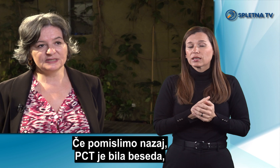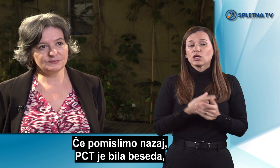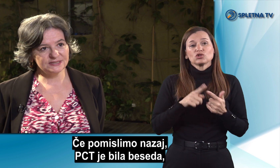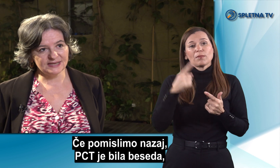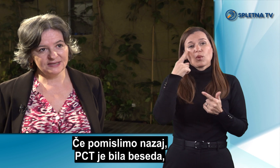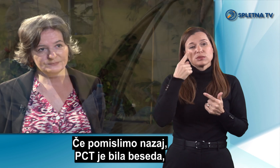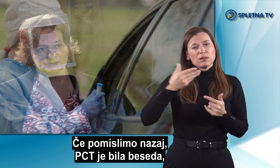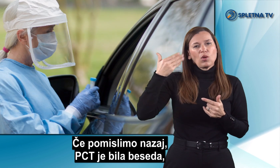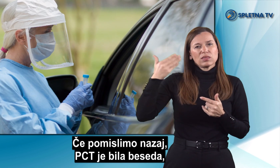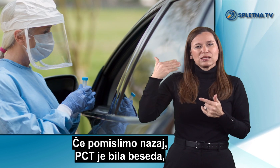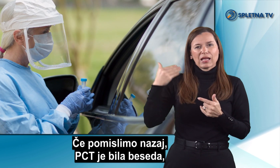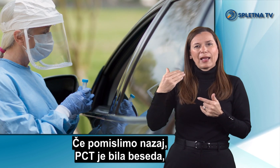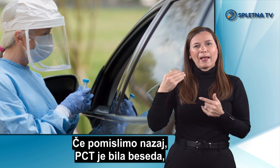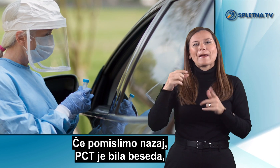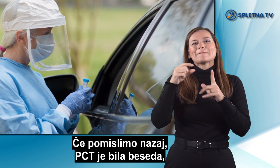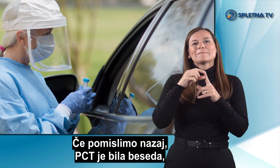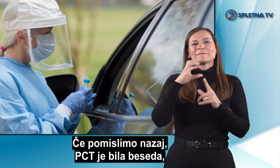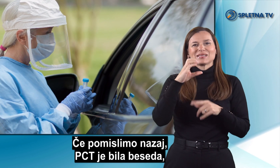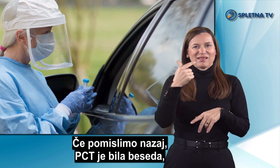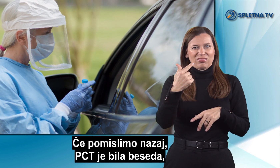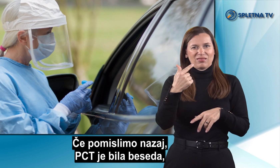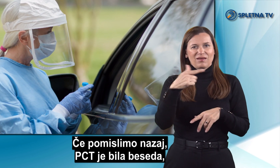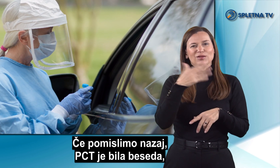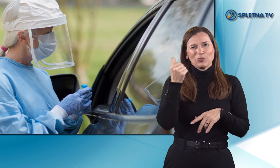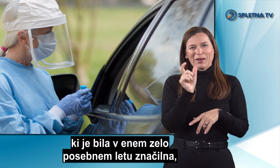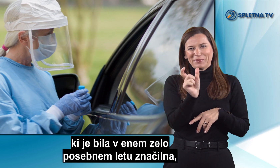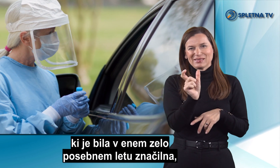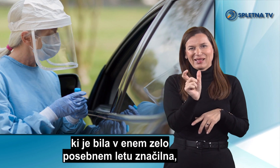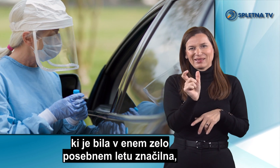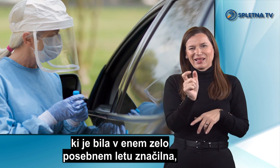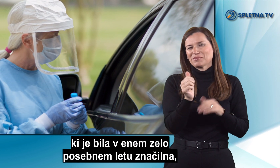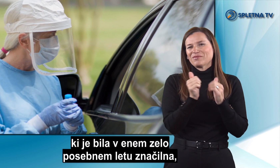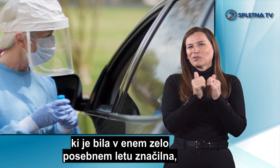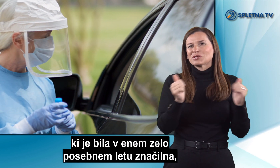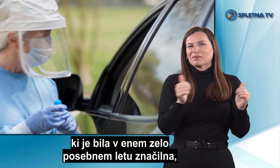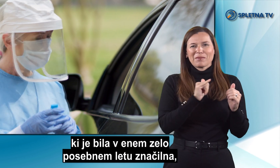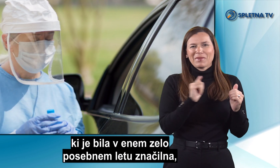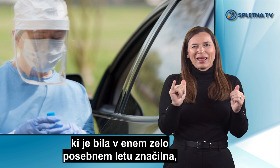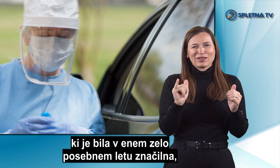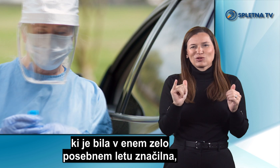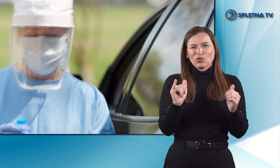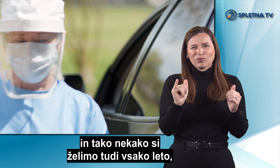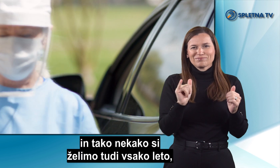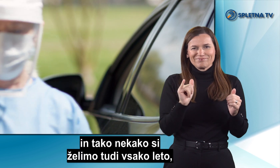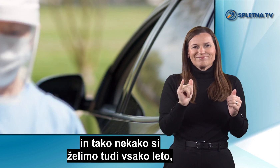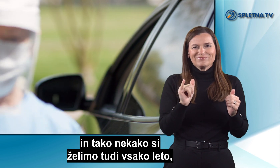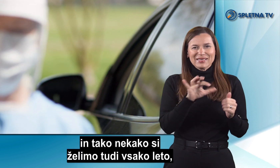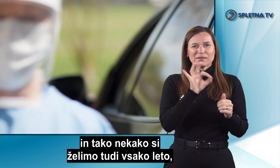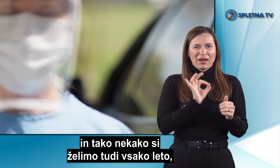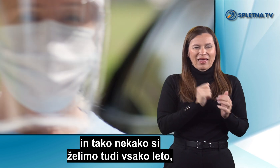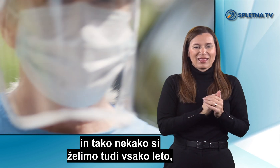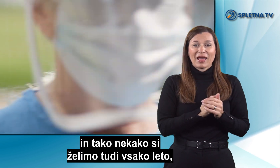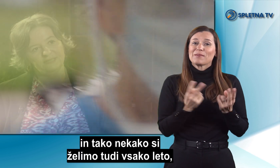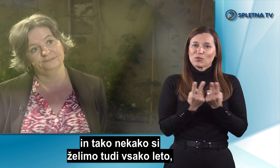Če pomislimo nazaj, PCT je bila beseda, ki je bila v enem zelo posebnem letu značilna. In tako nekako